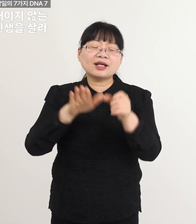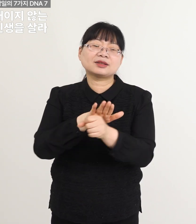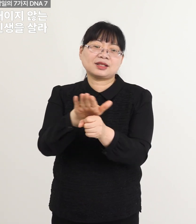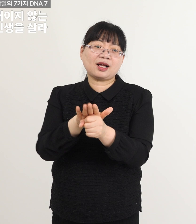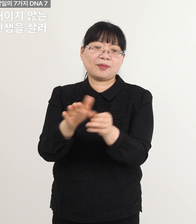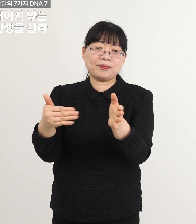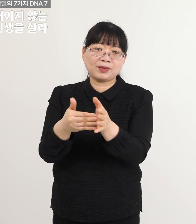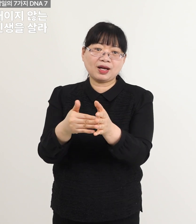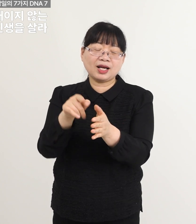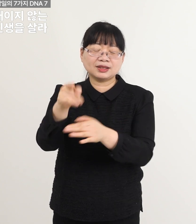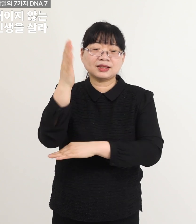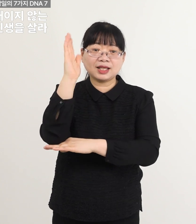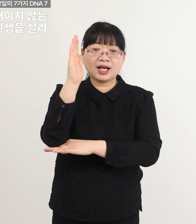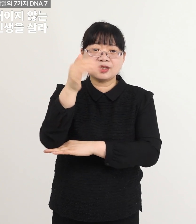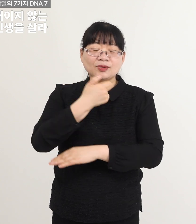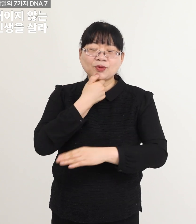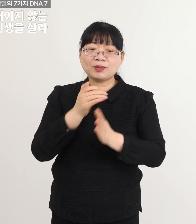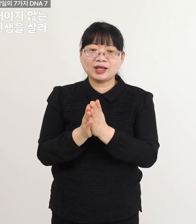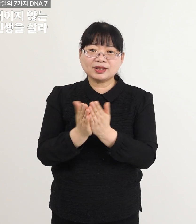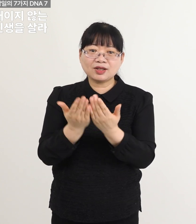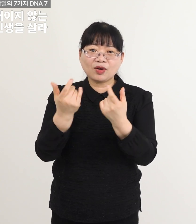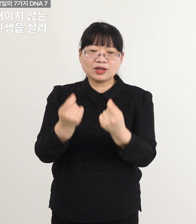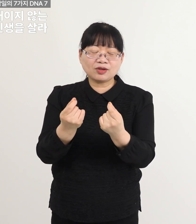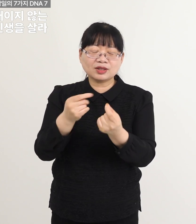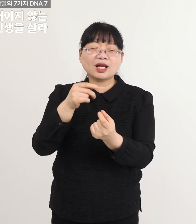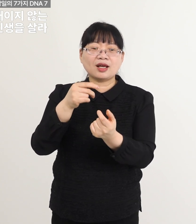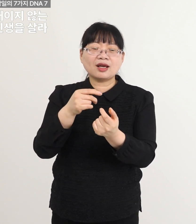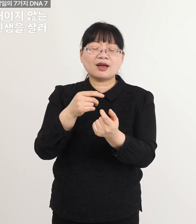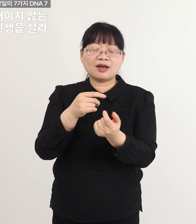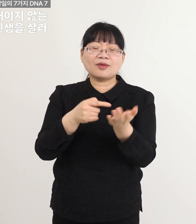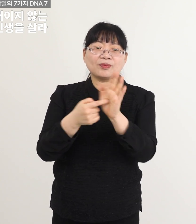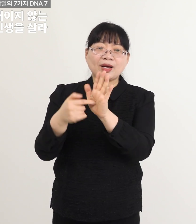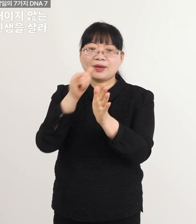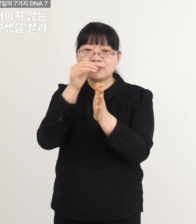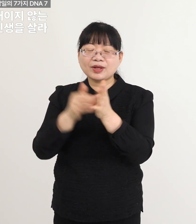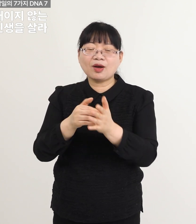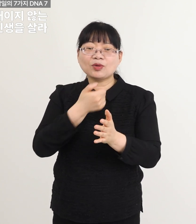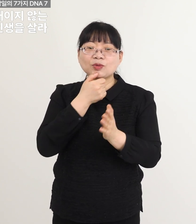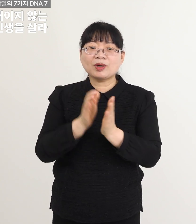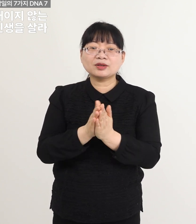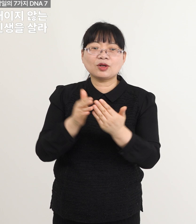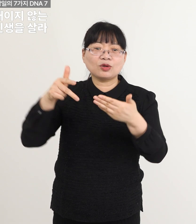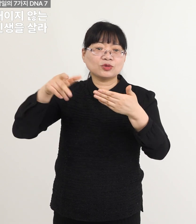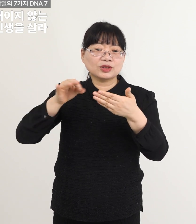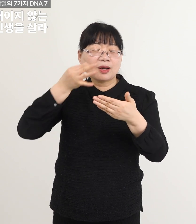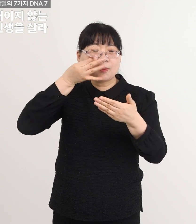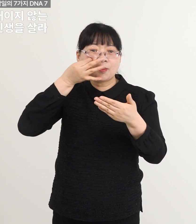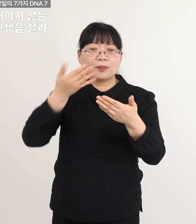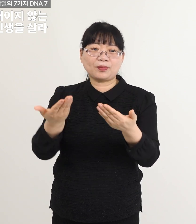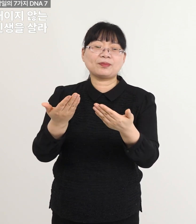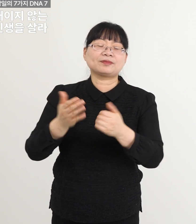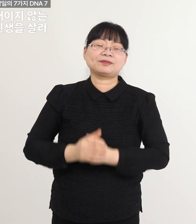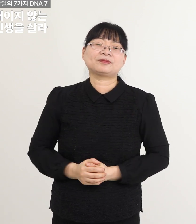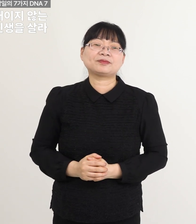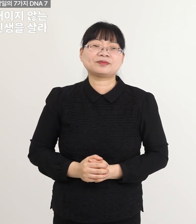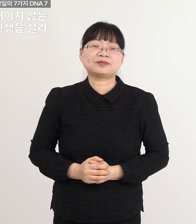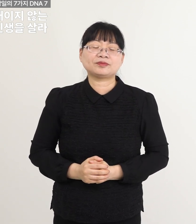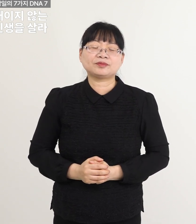사랑입니다. 그 이야기를 로마서에서 이렇게 풀어내요. 로마서 9장을 좀 띄워주실까요?